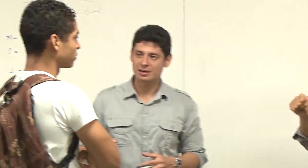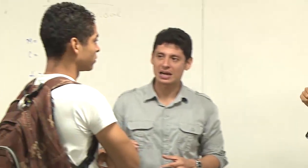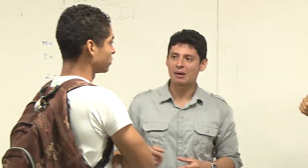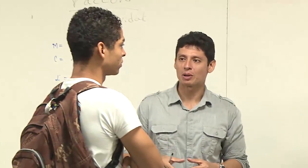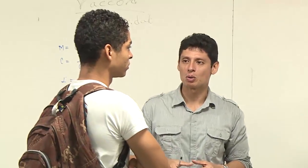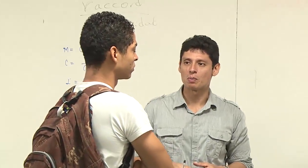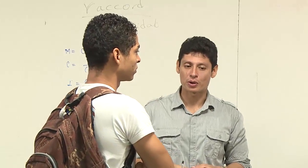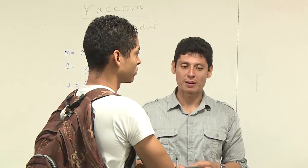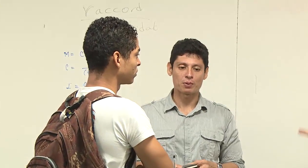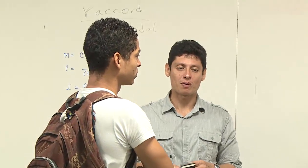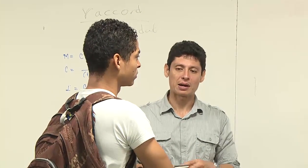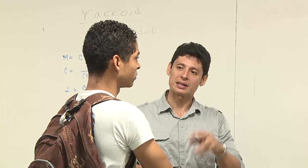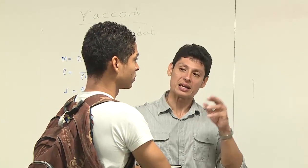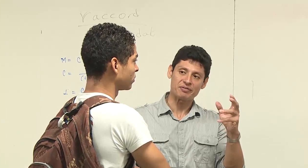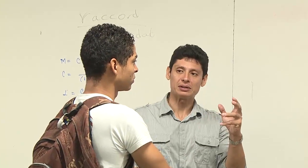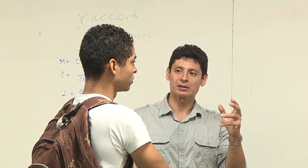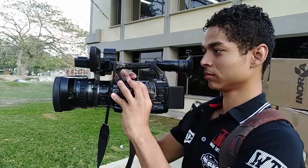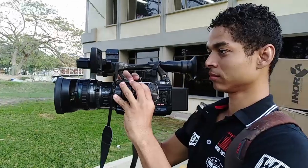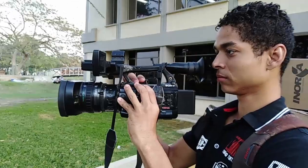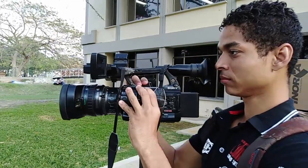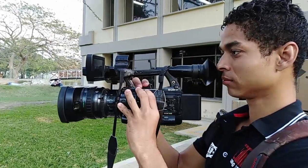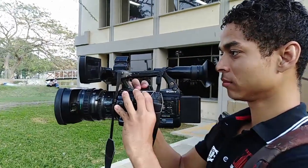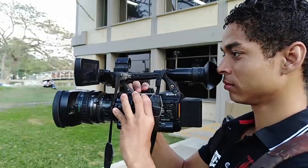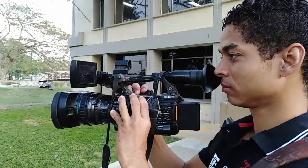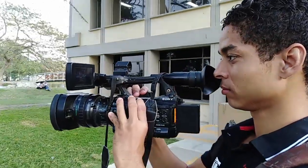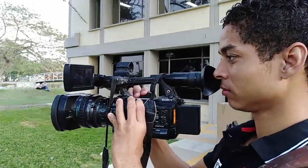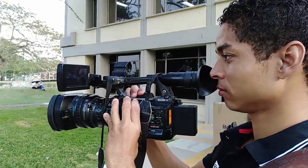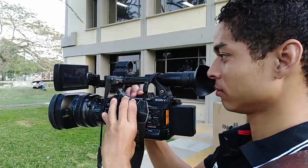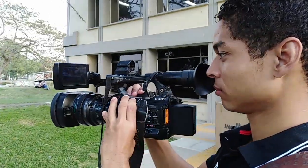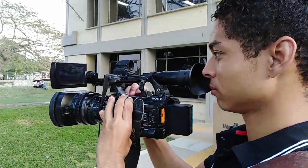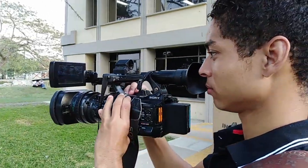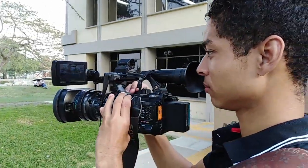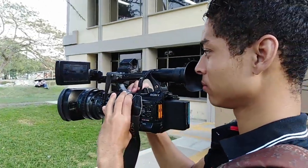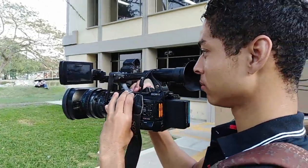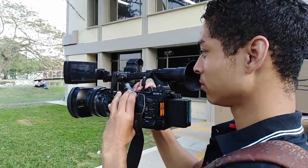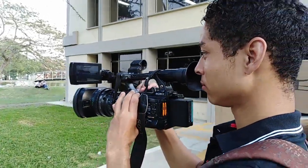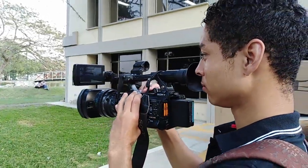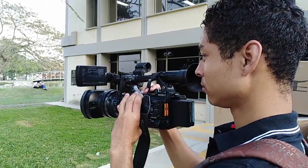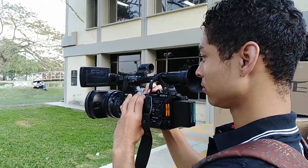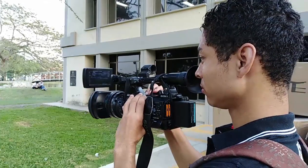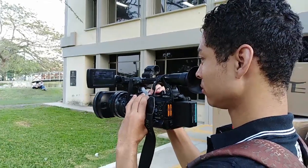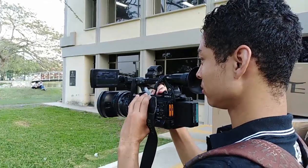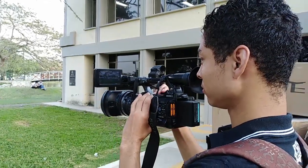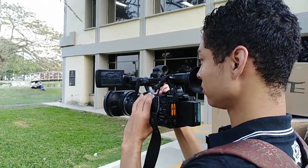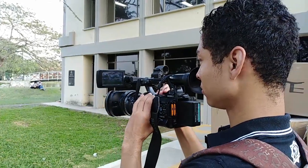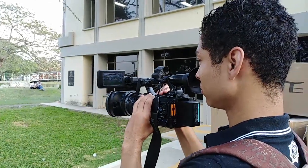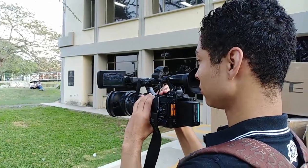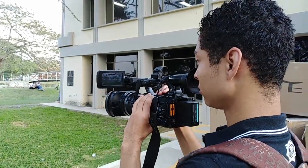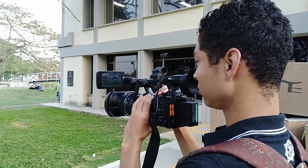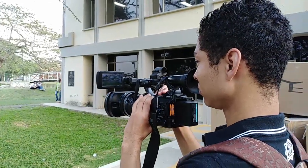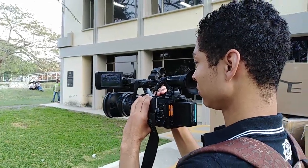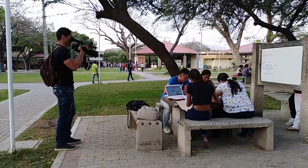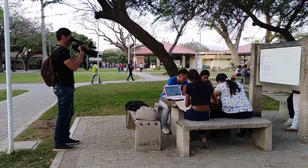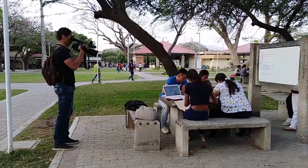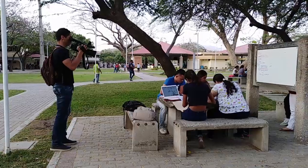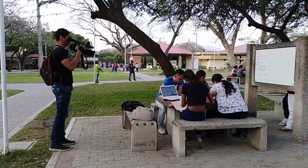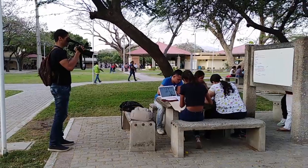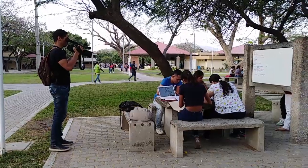con discapacidad auditiva, estudiante de primer semestre del programa de cine y audiovisuales de Uni Magdalena, siente que no hay discapacidad alguna